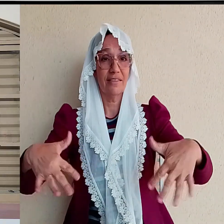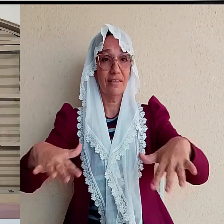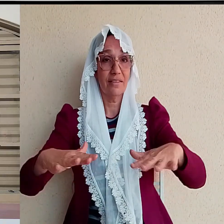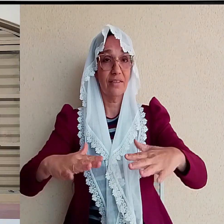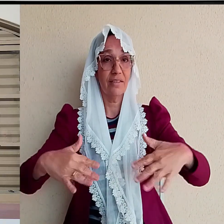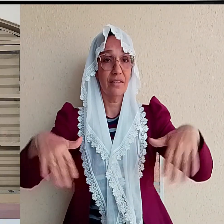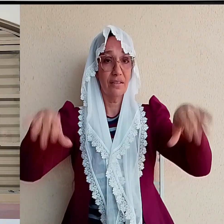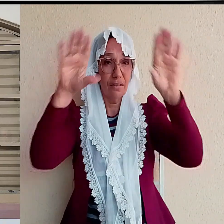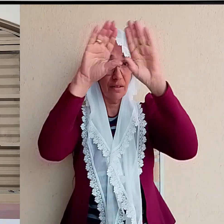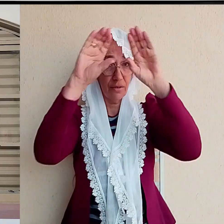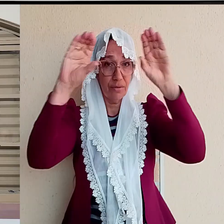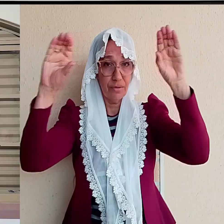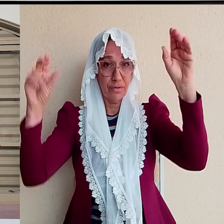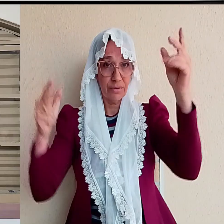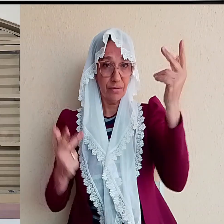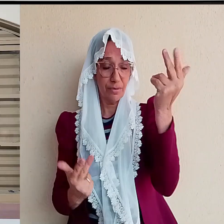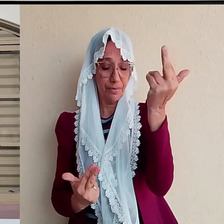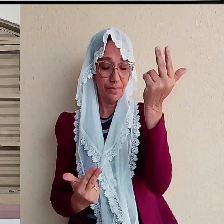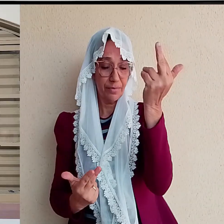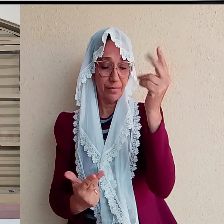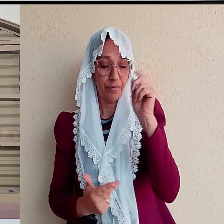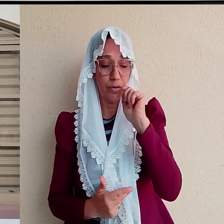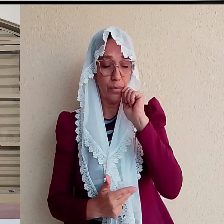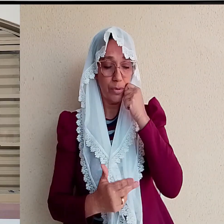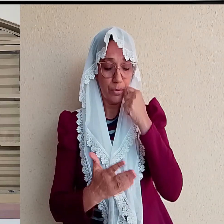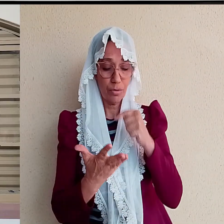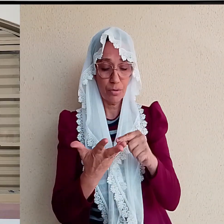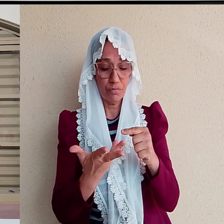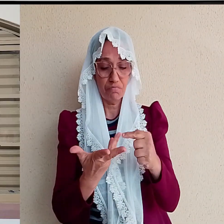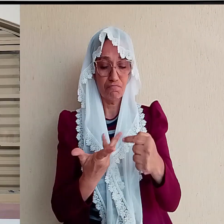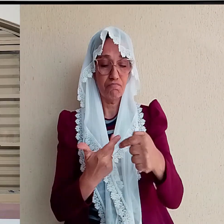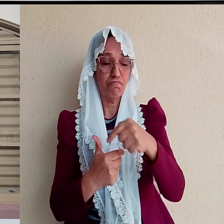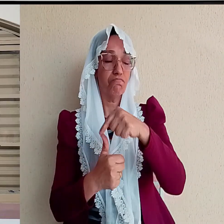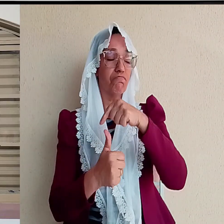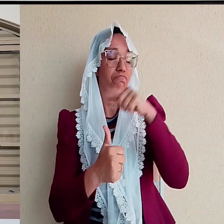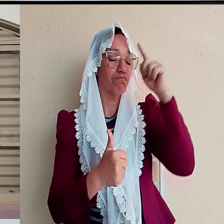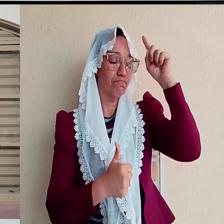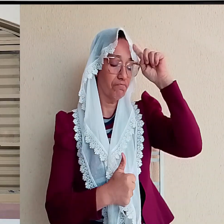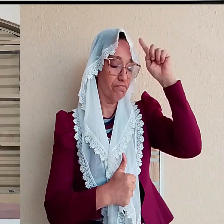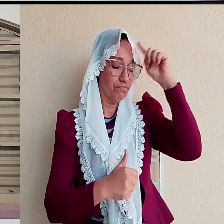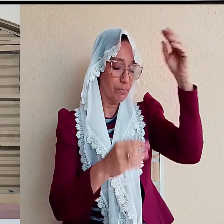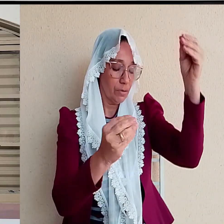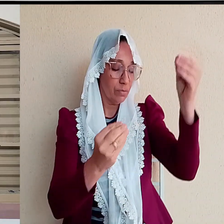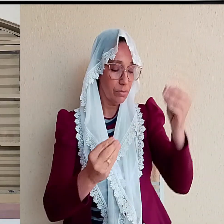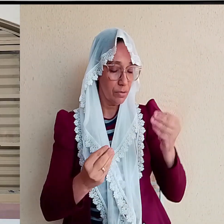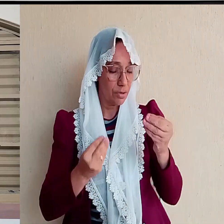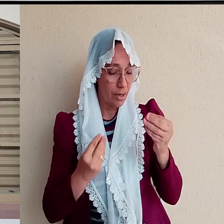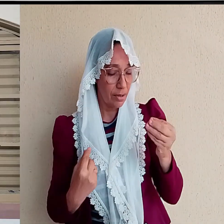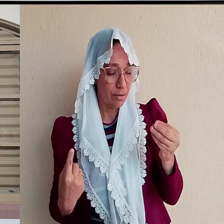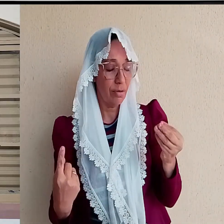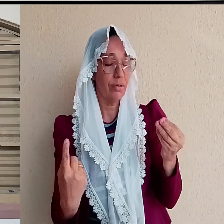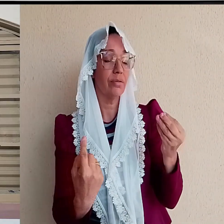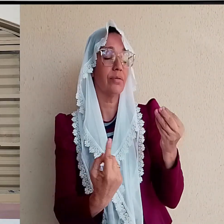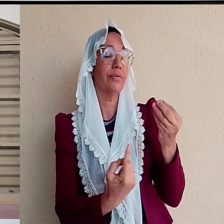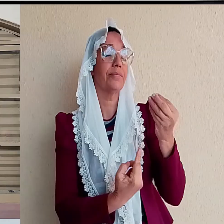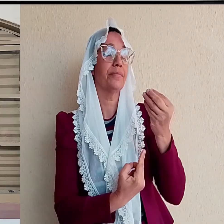pão nosso de cada dia nos dai hoje,